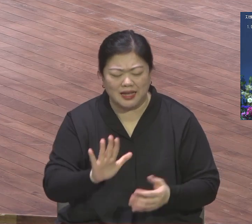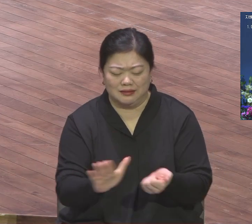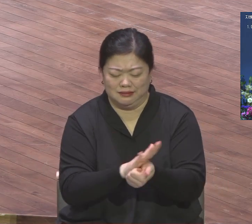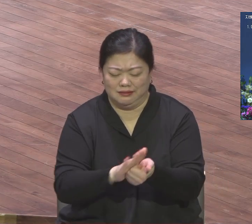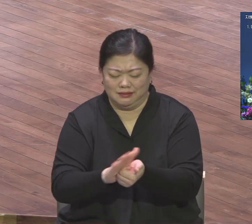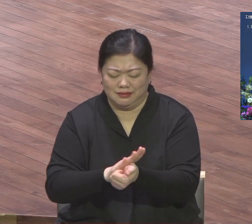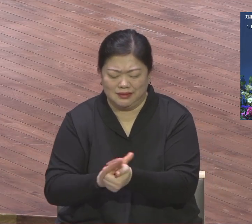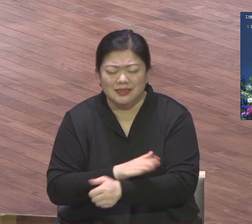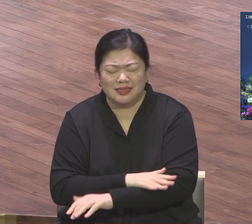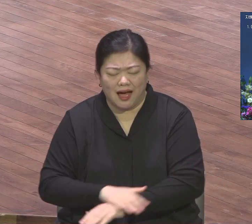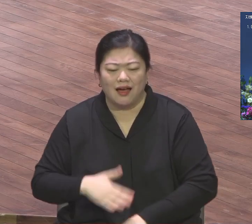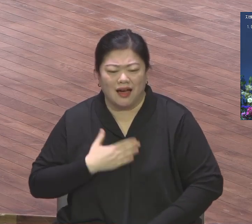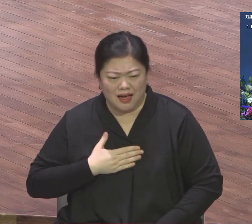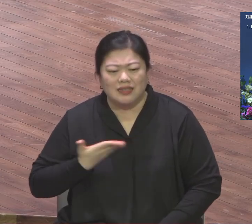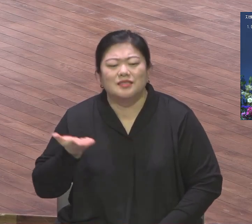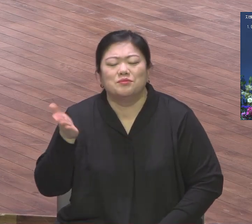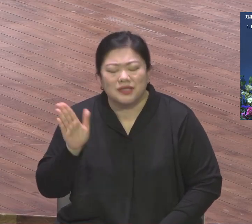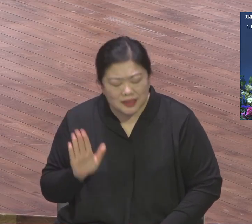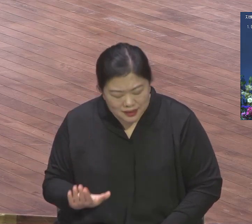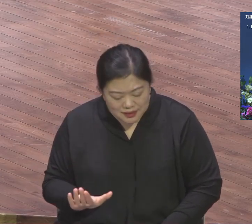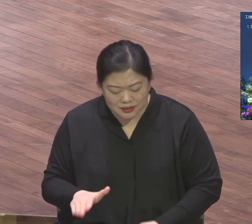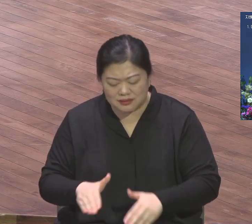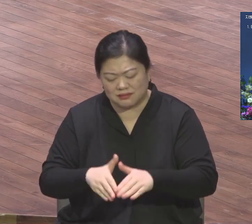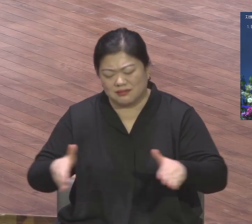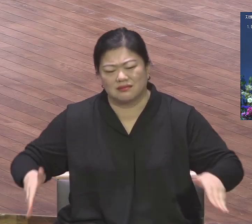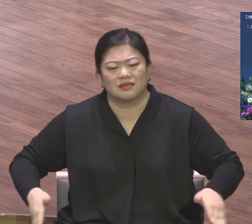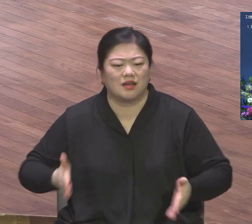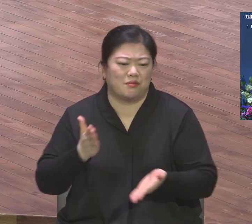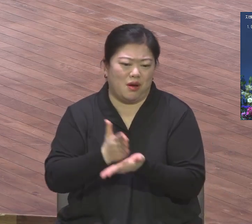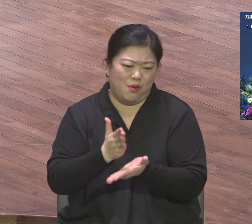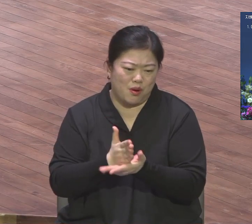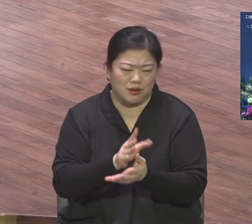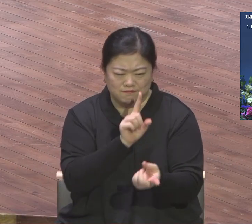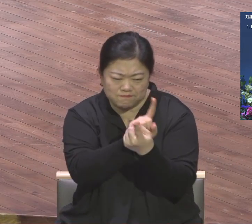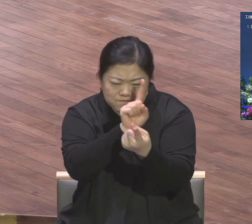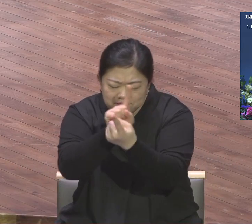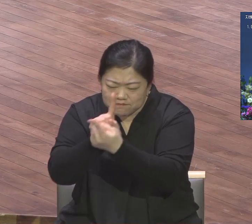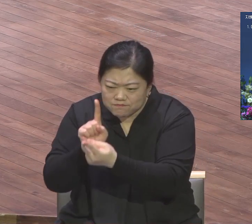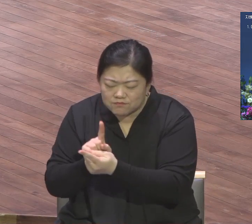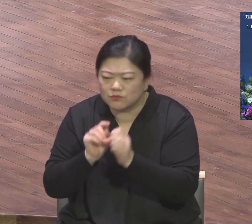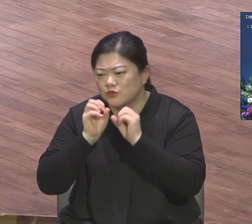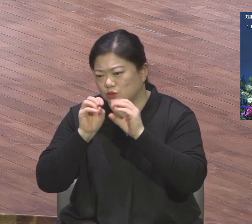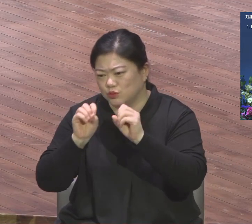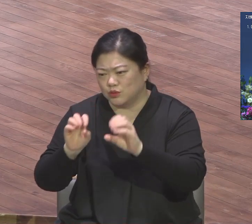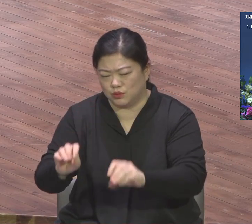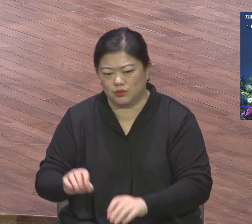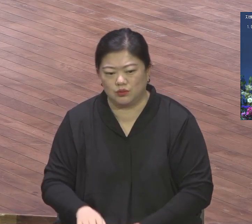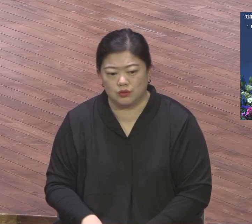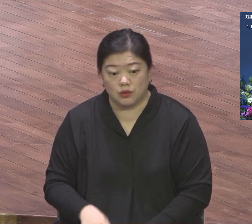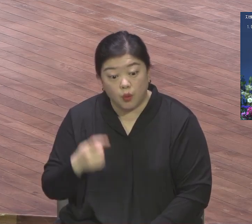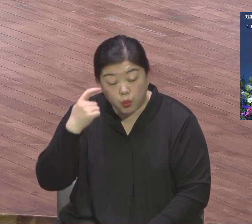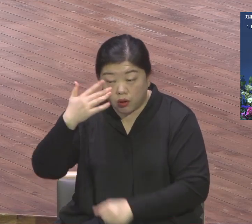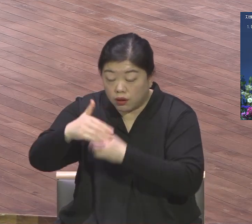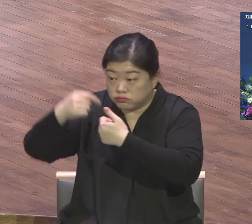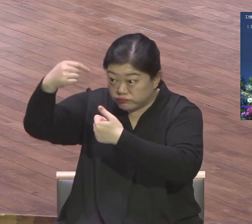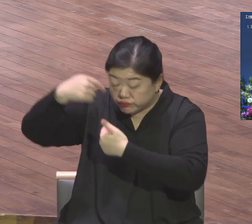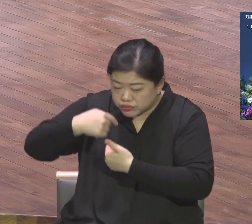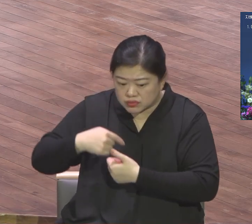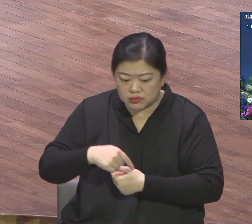말씀 순종 안 해서 그래요. 듣긴 애들 알기도 알아. 안 해요 순종.